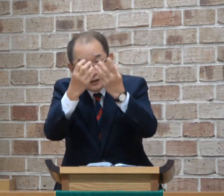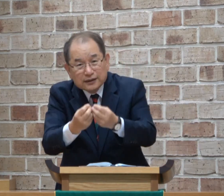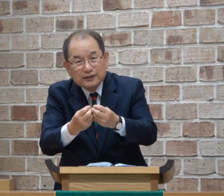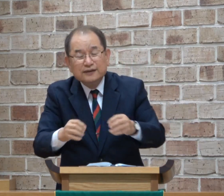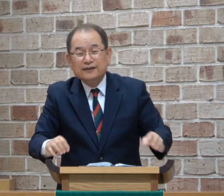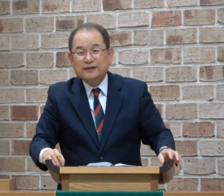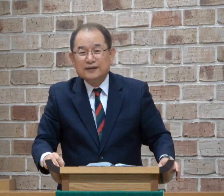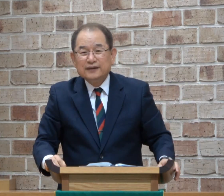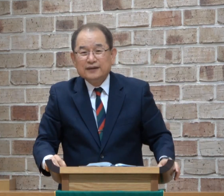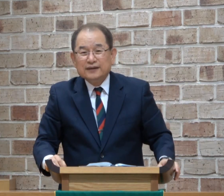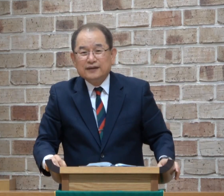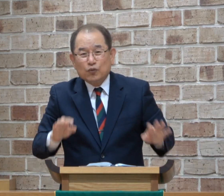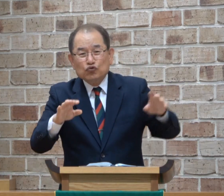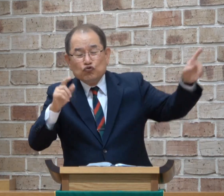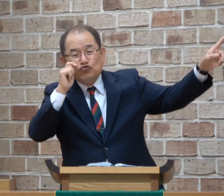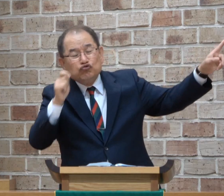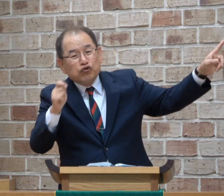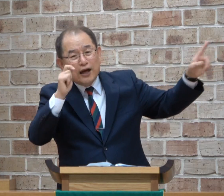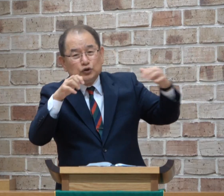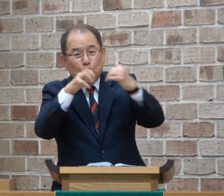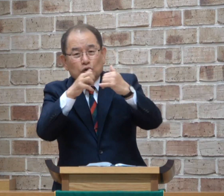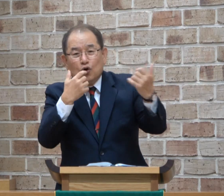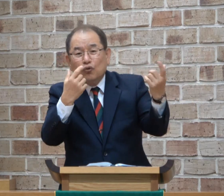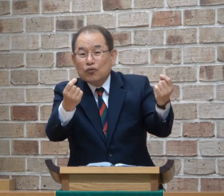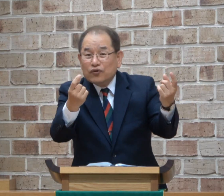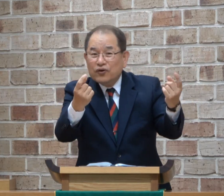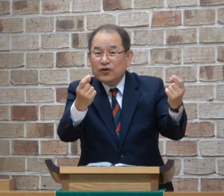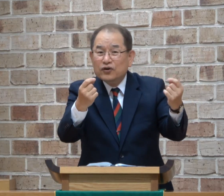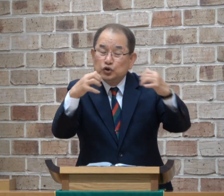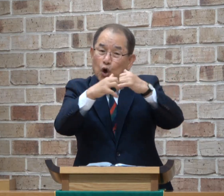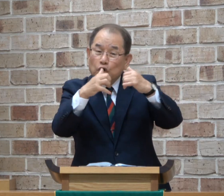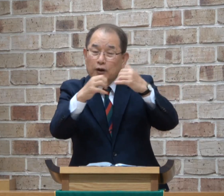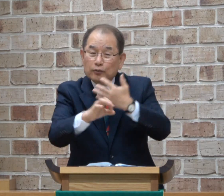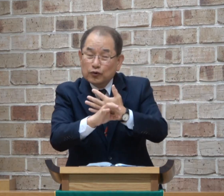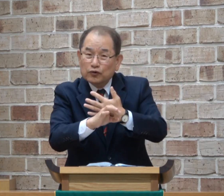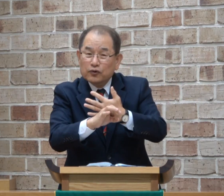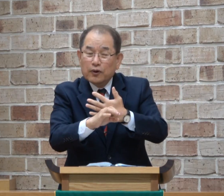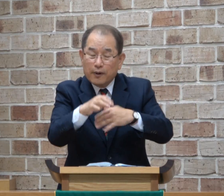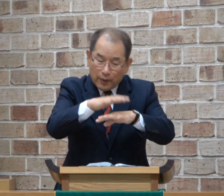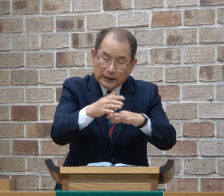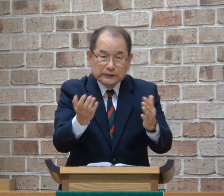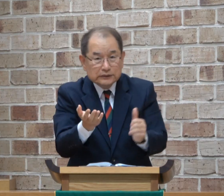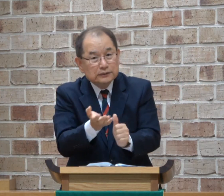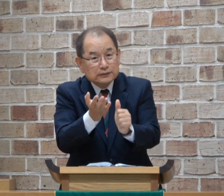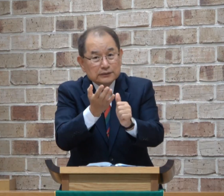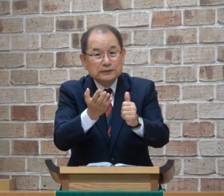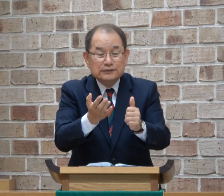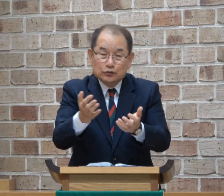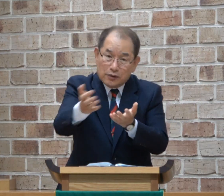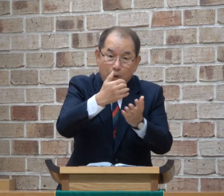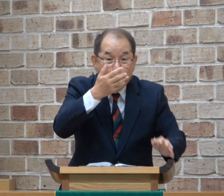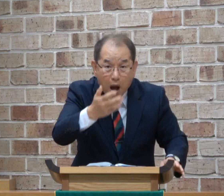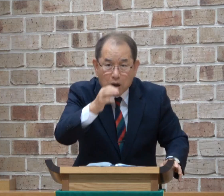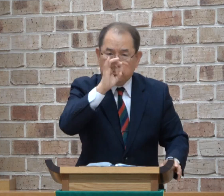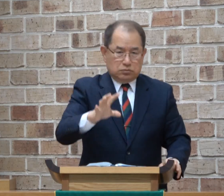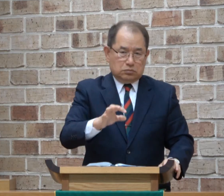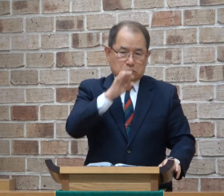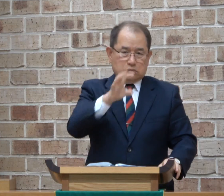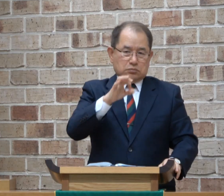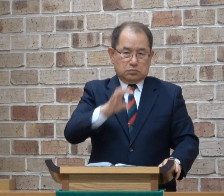우크라이나 전쟁이 일어난 것처럼 전쟁이 일어나면 농사를 지을 수가 없습니다. 지금